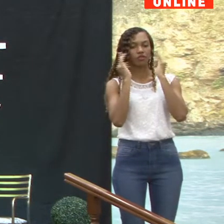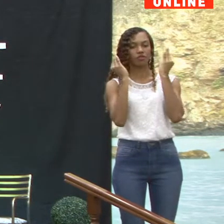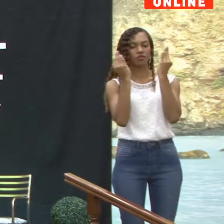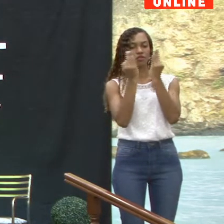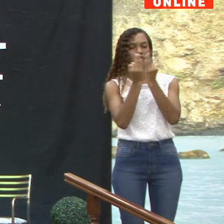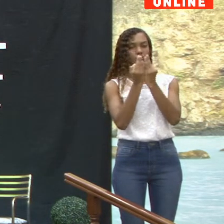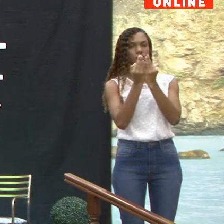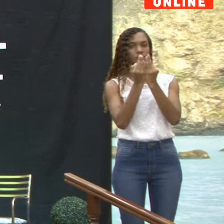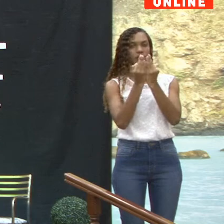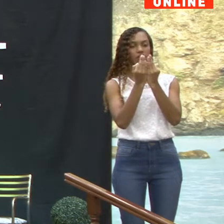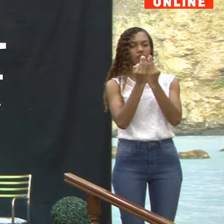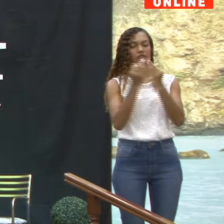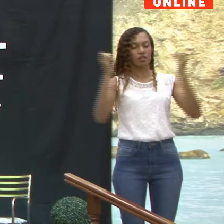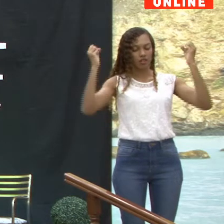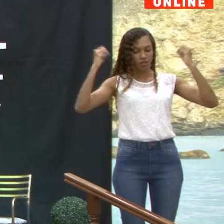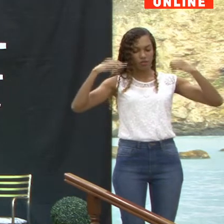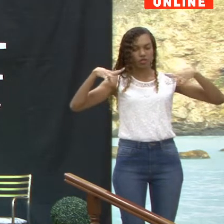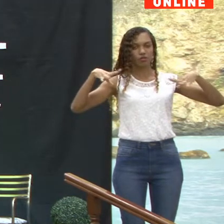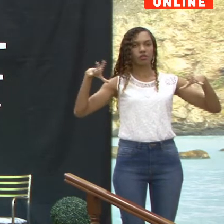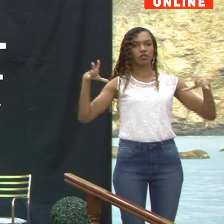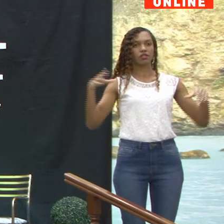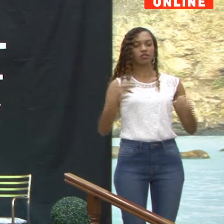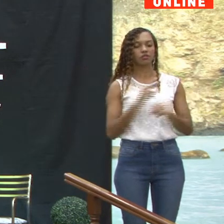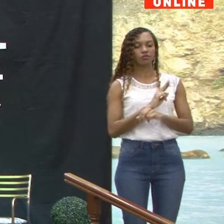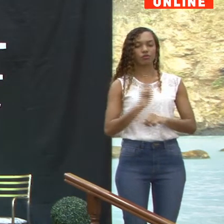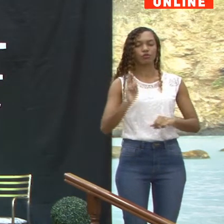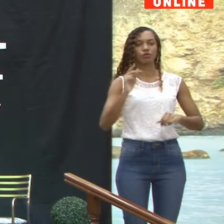bendita em nome de Jesus.